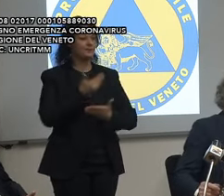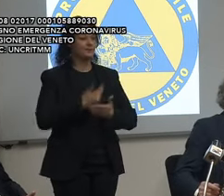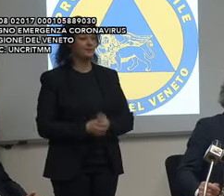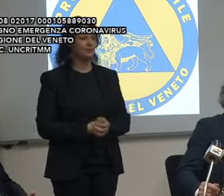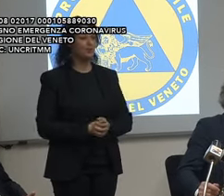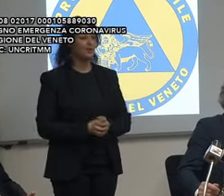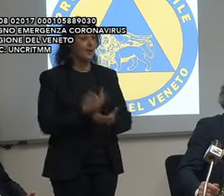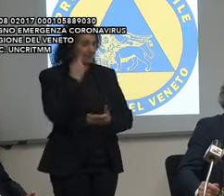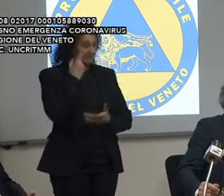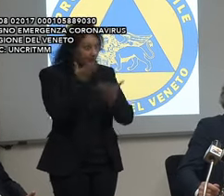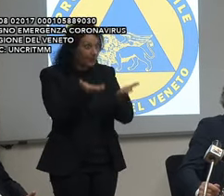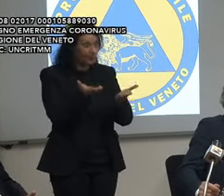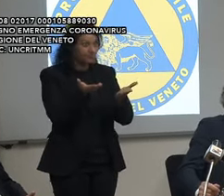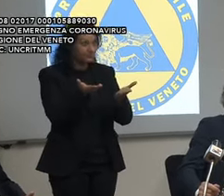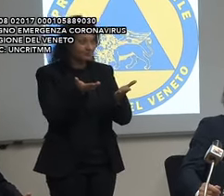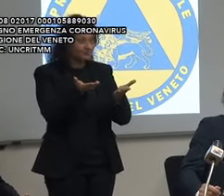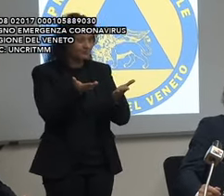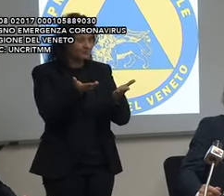andiamo a vedere il passato.